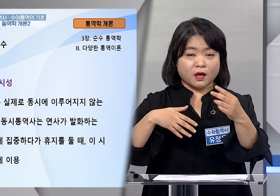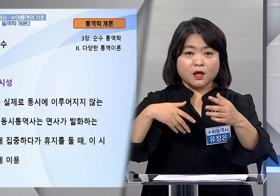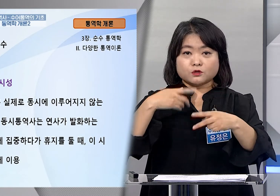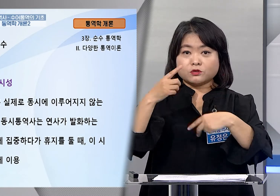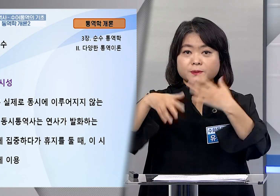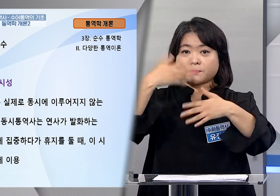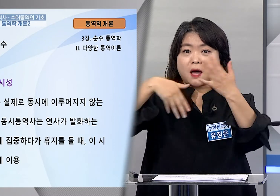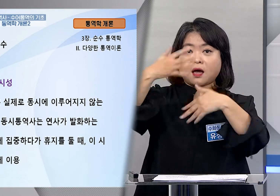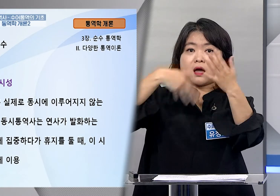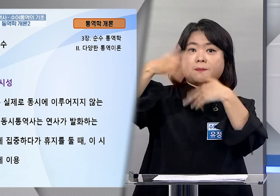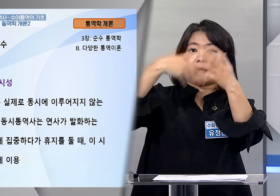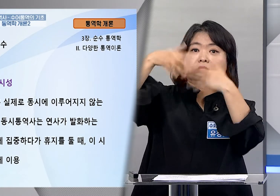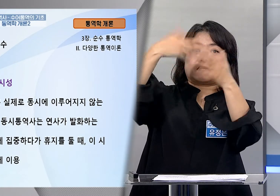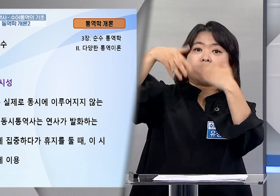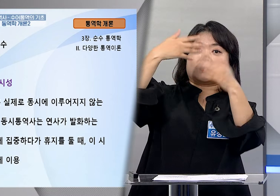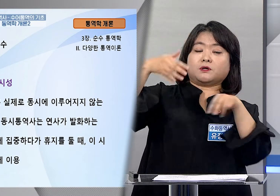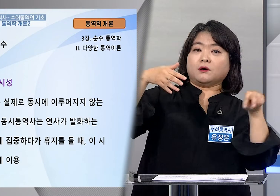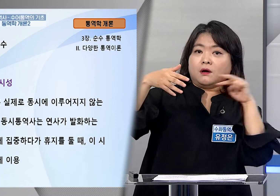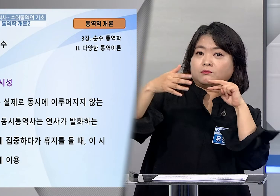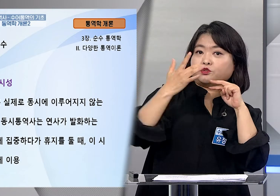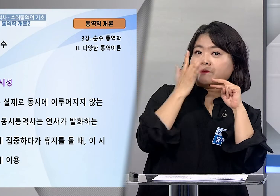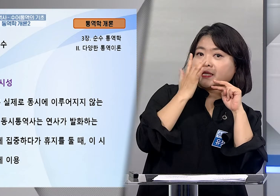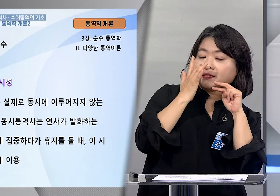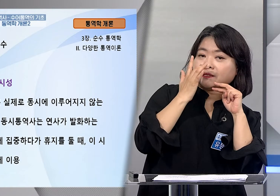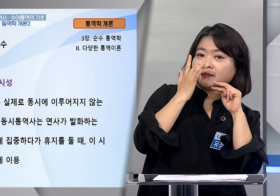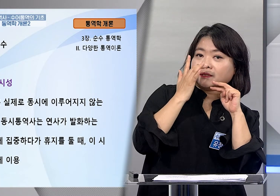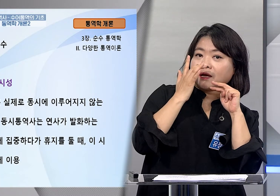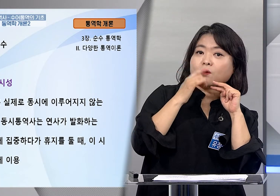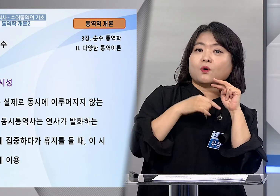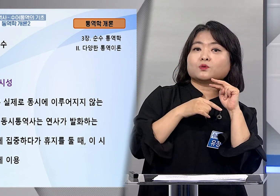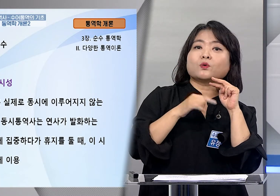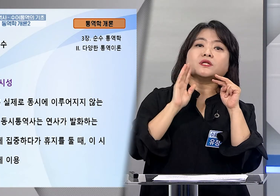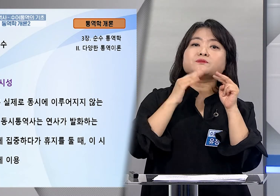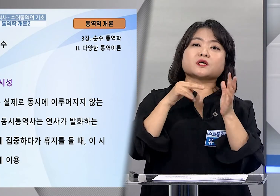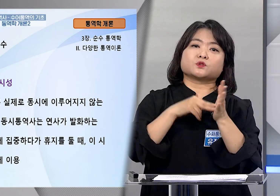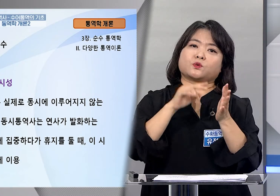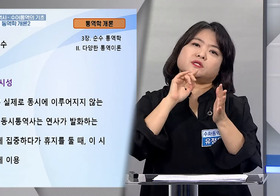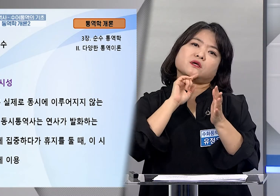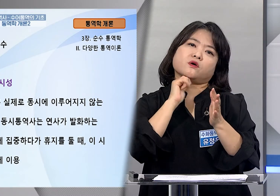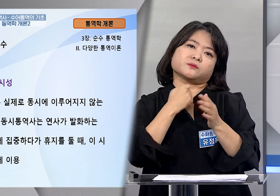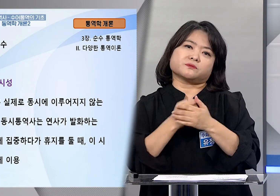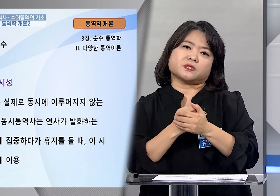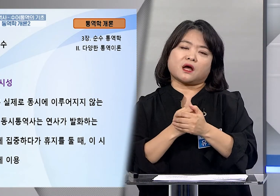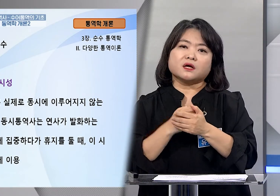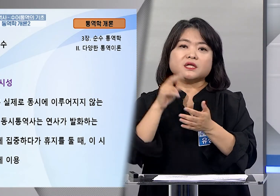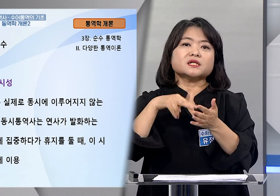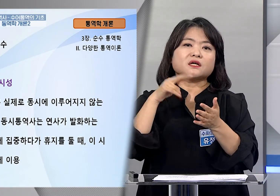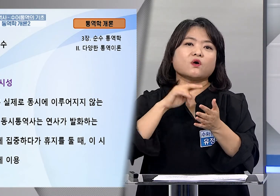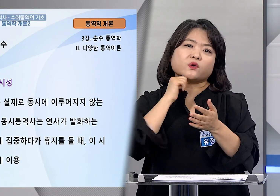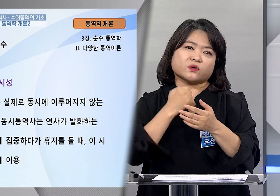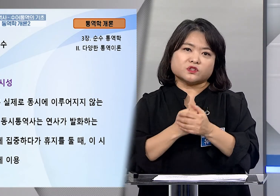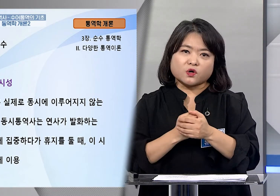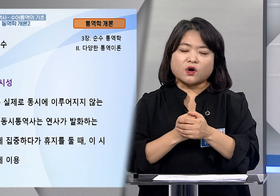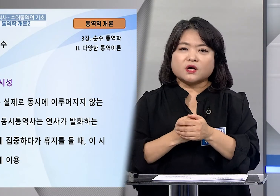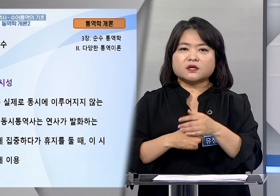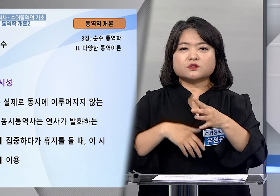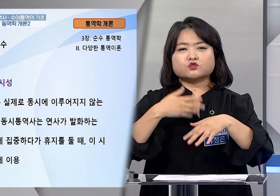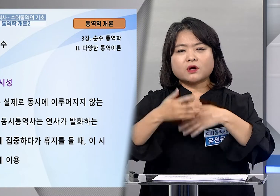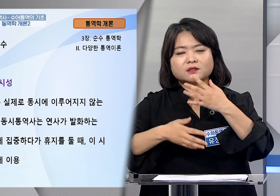눈앞에서 막 빨리 지나가버리면 무슨 말이지? 하고 농인 입장에서도 굉장히 어렵습니다. 읽기가 어려운 거죠. 그래서 수화는